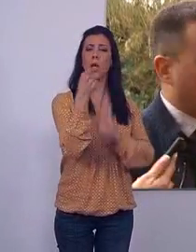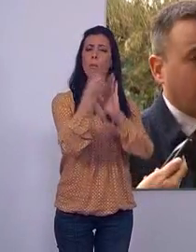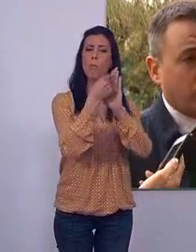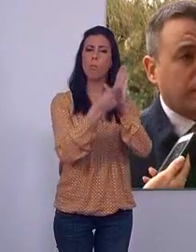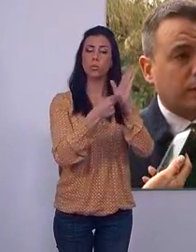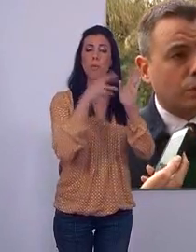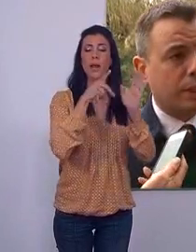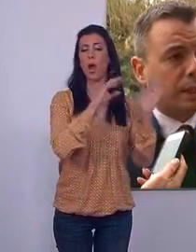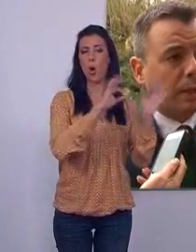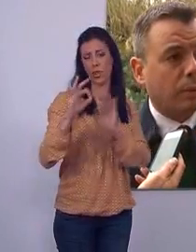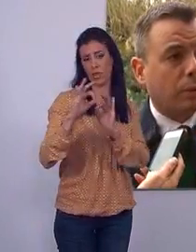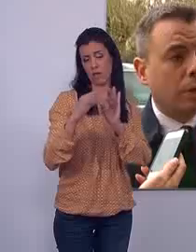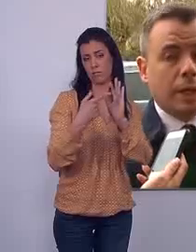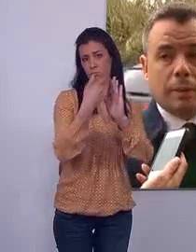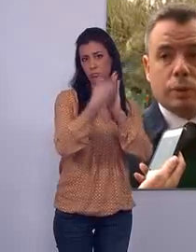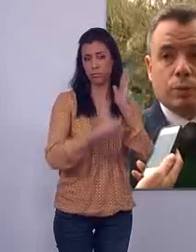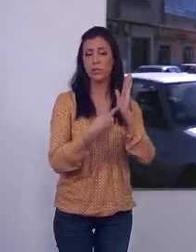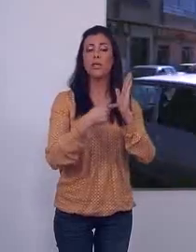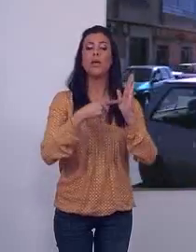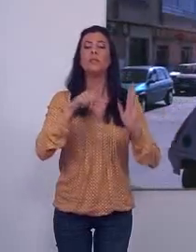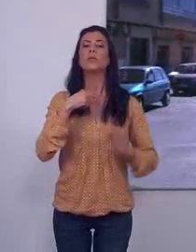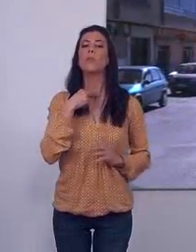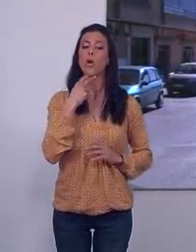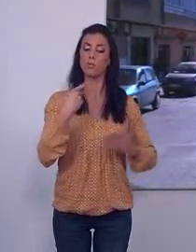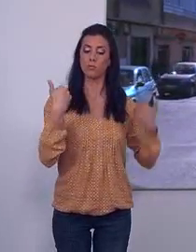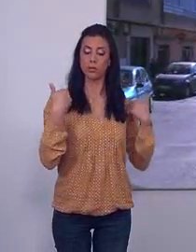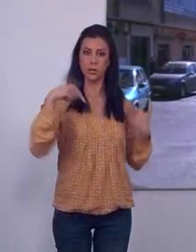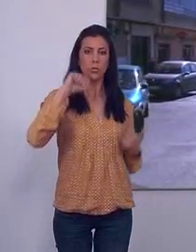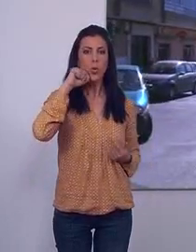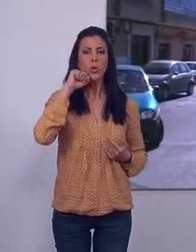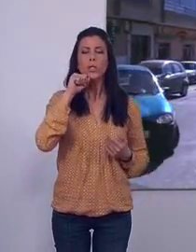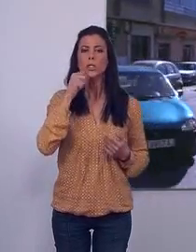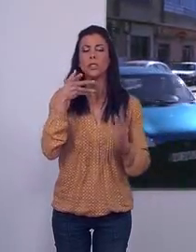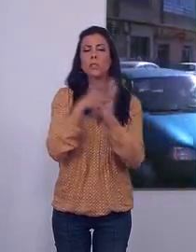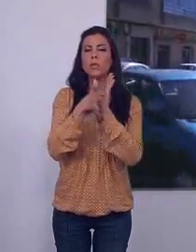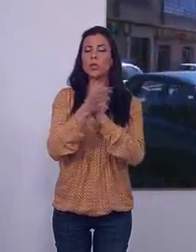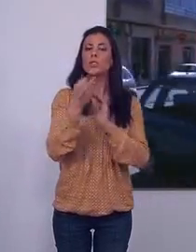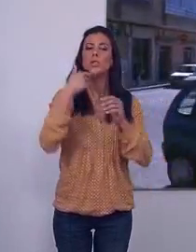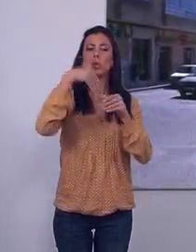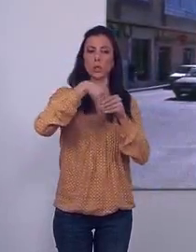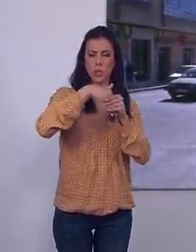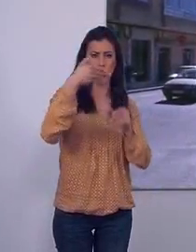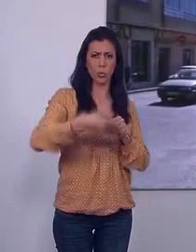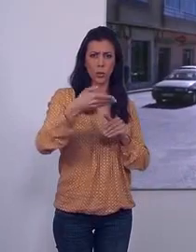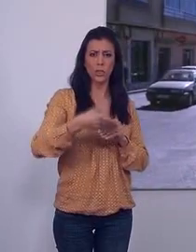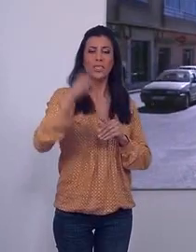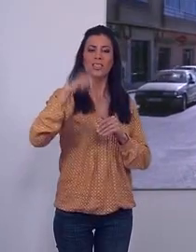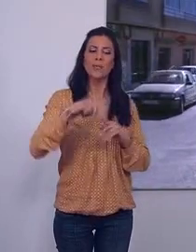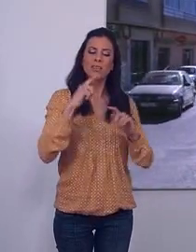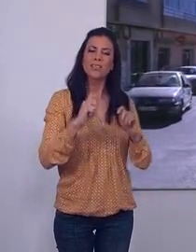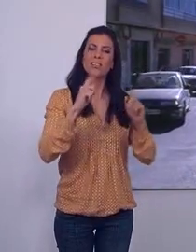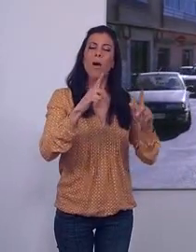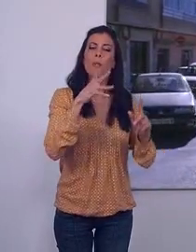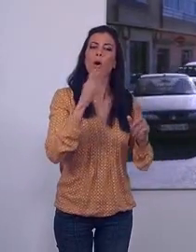y con una veintena de puntos en su orden del día el portavoz del gobierno en motril subrayó como contenidos importantes la